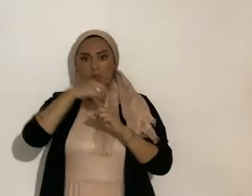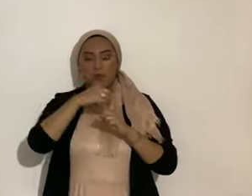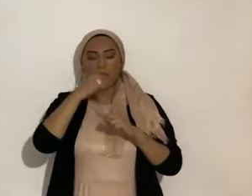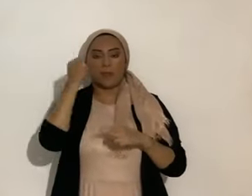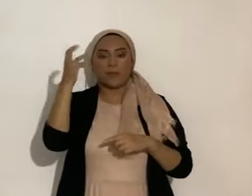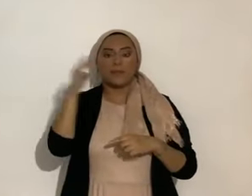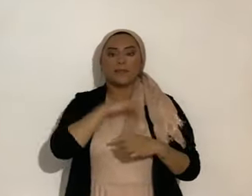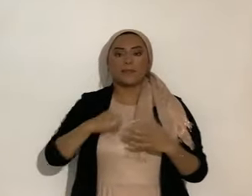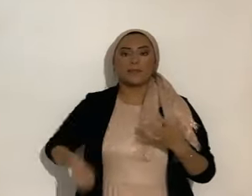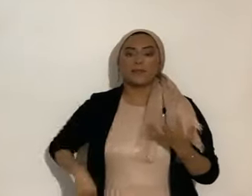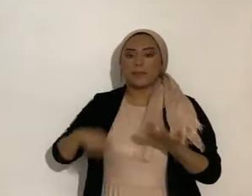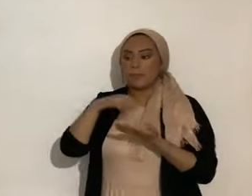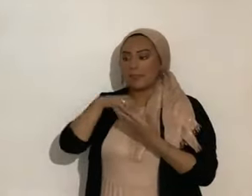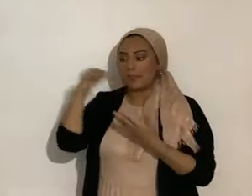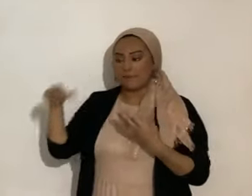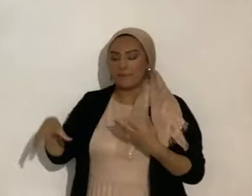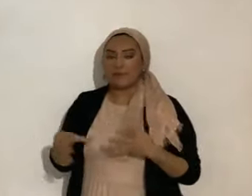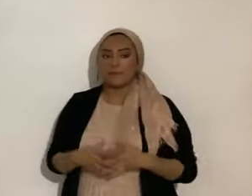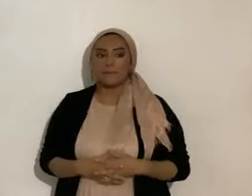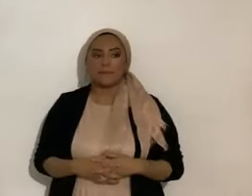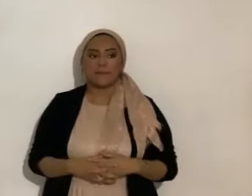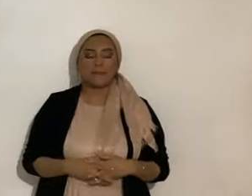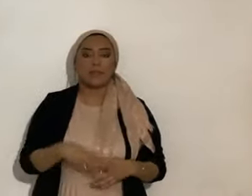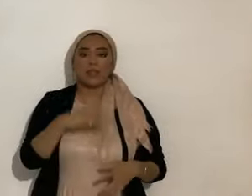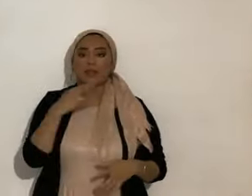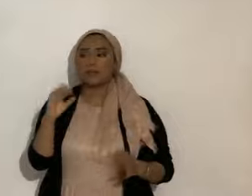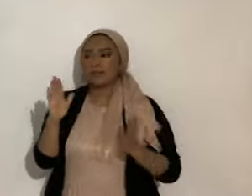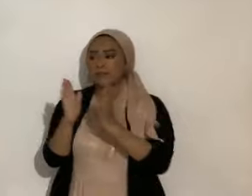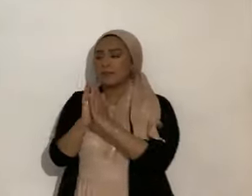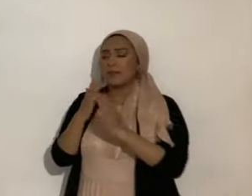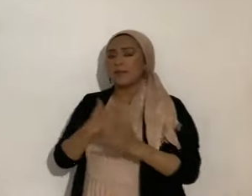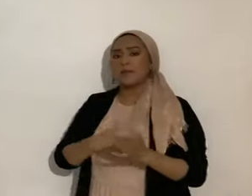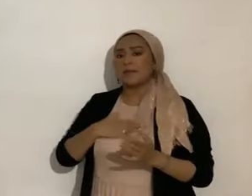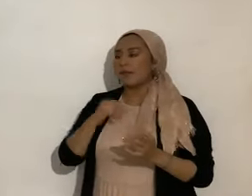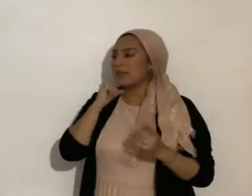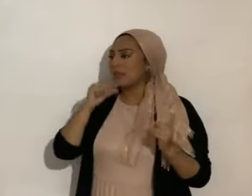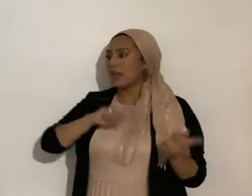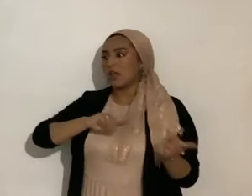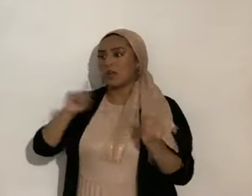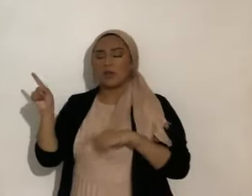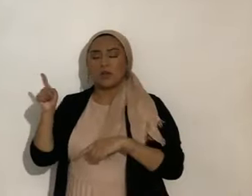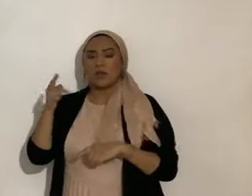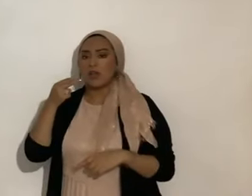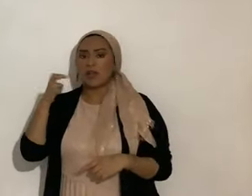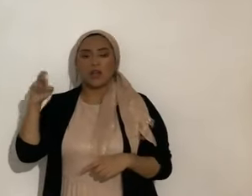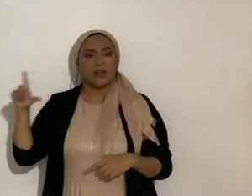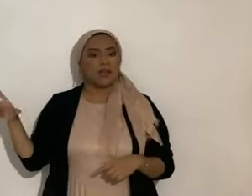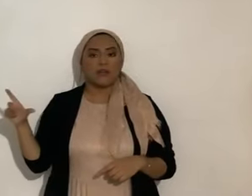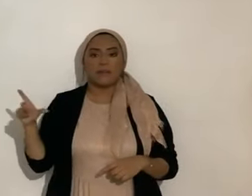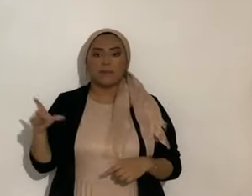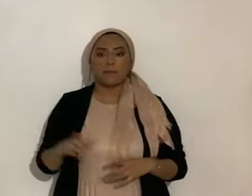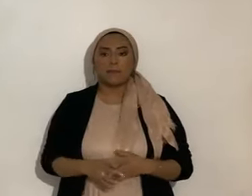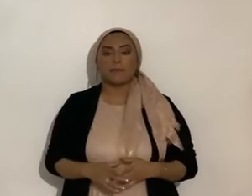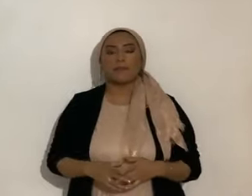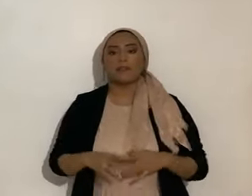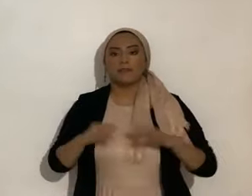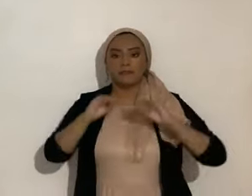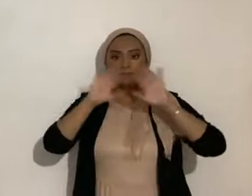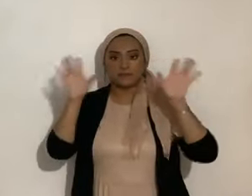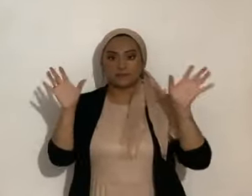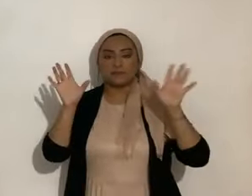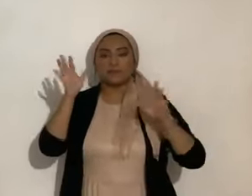les reprenda. Bueno, y le rogaban que no les mandase ir al abismo. Hago una